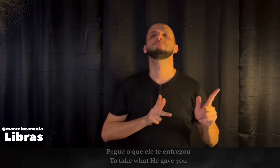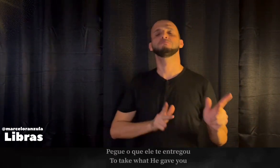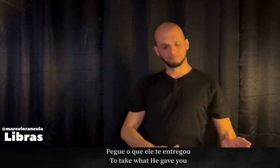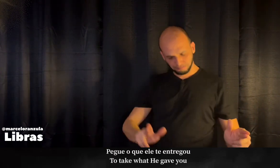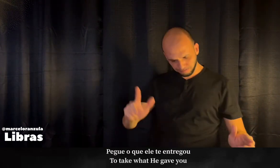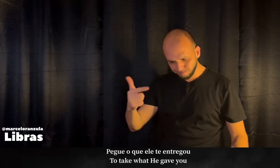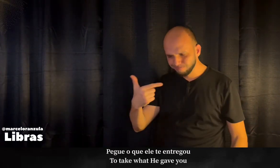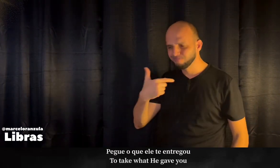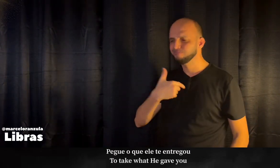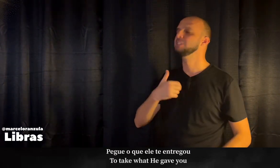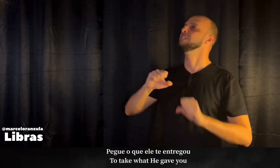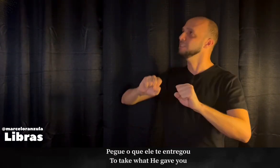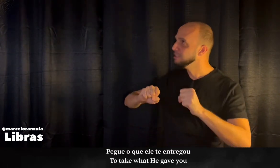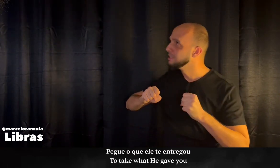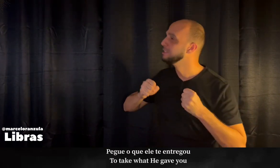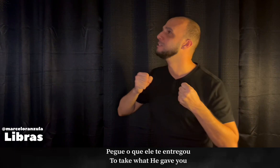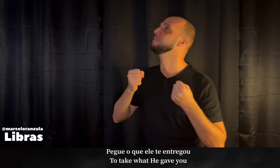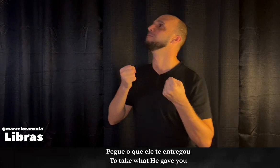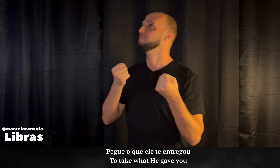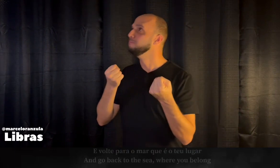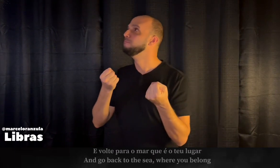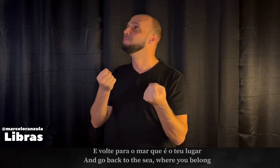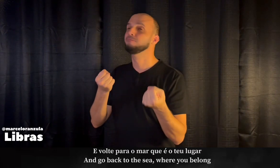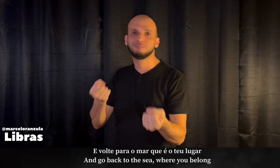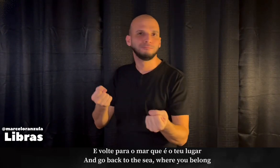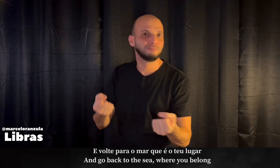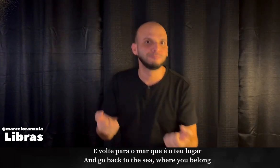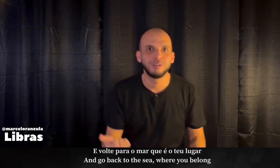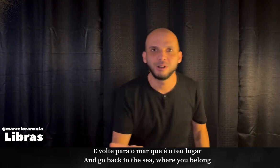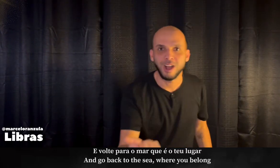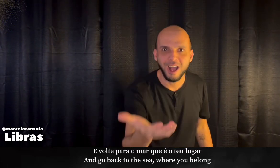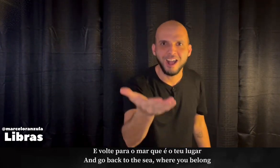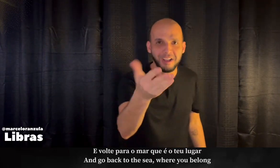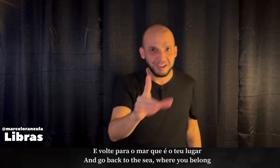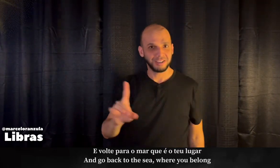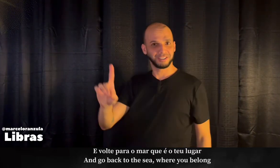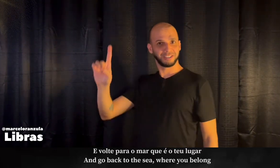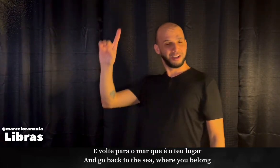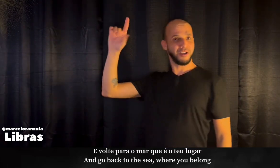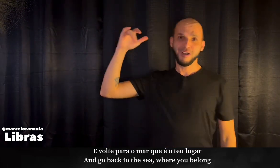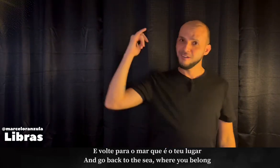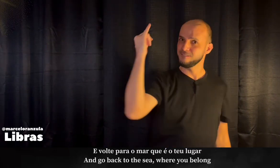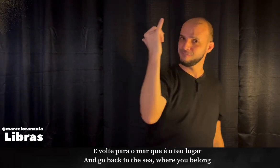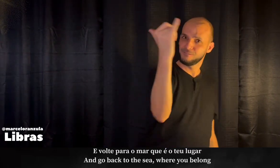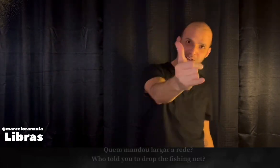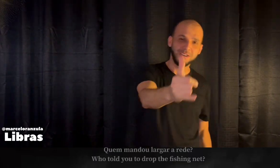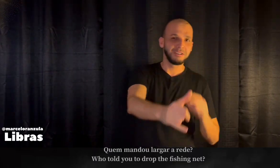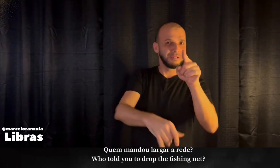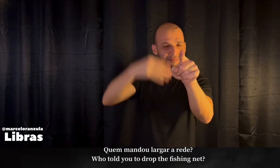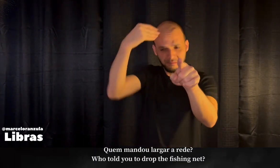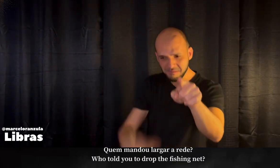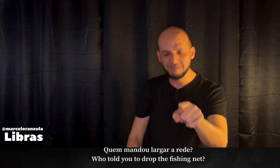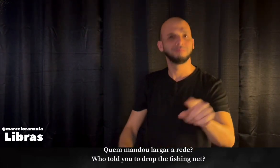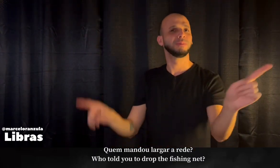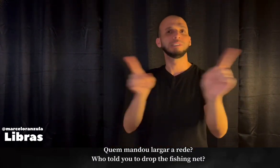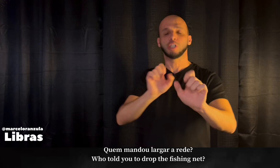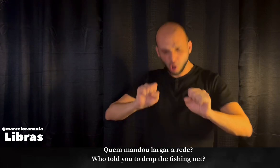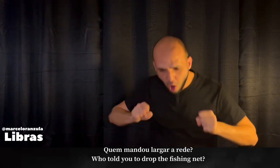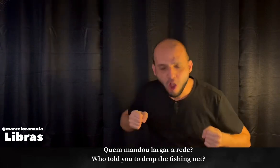Pegue o que Ele te entregou E volte para o mar Quem é o teu lugar? Quem mandou largar a rede?